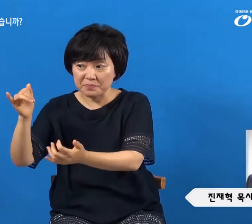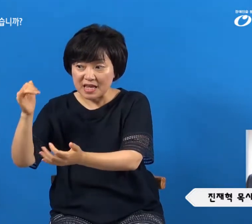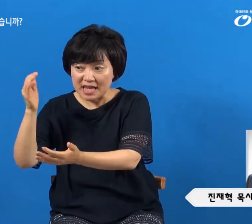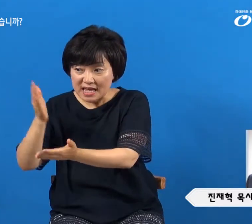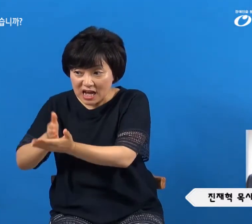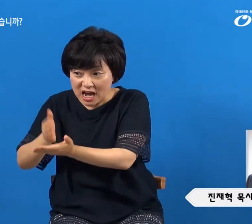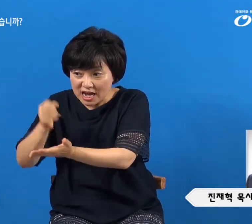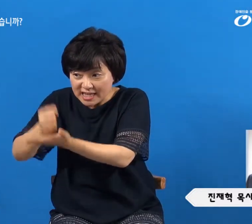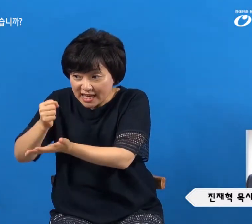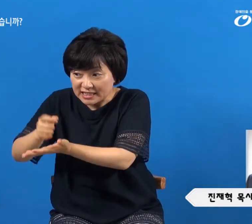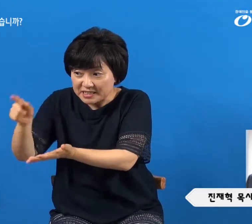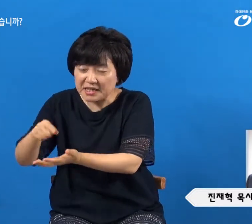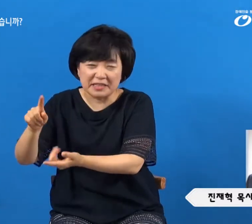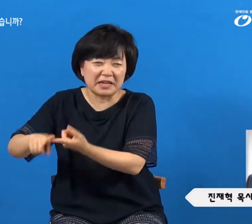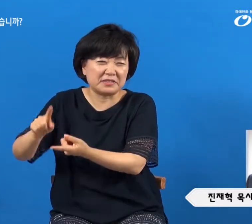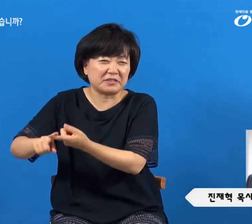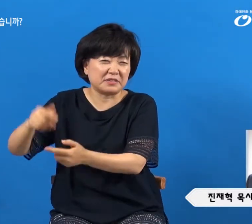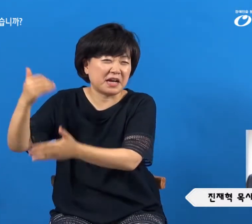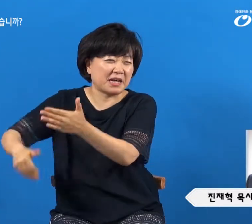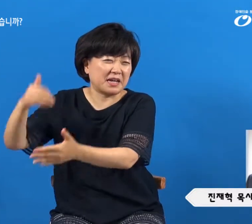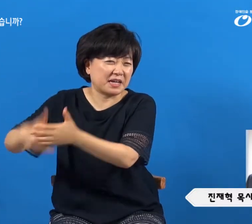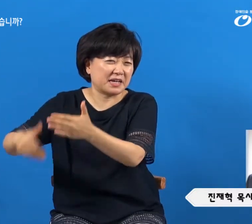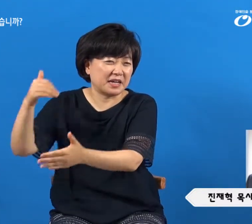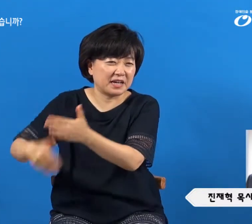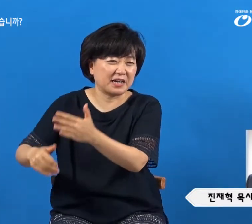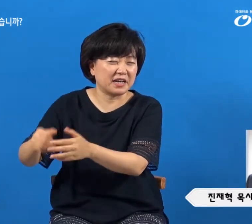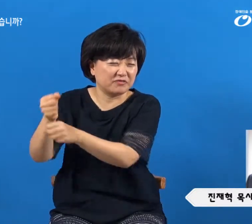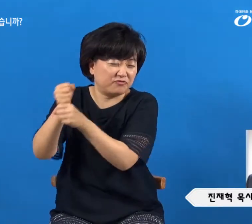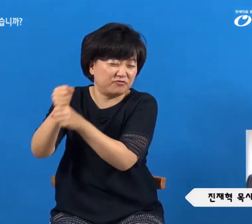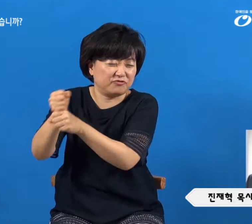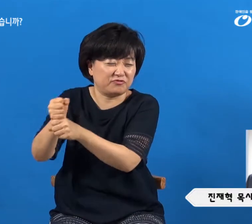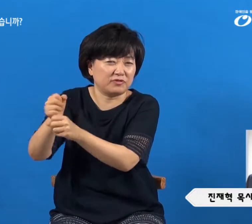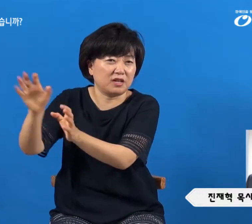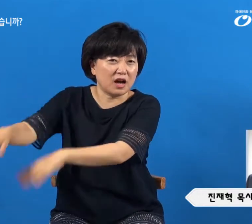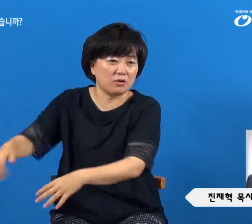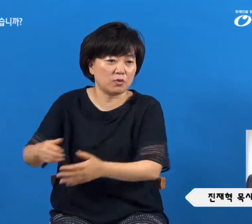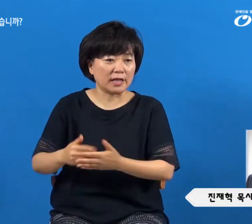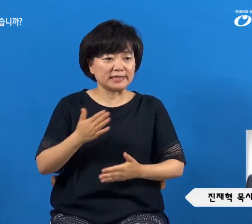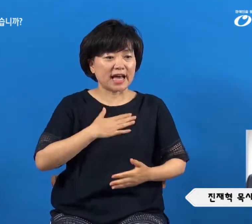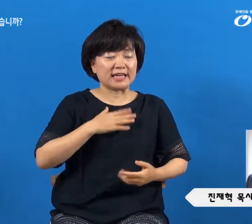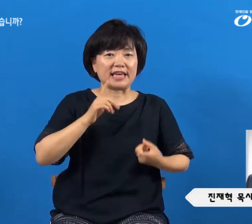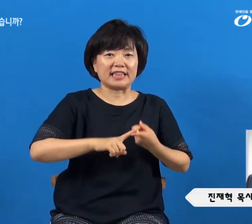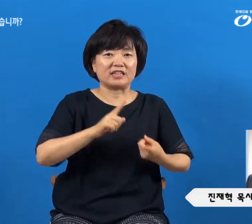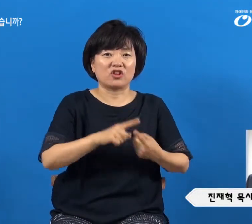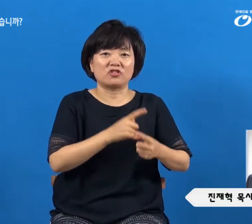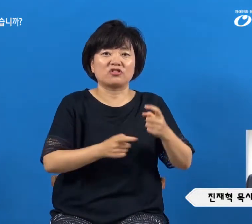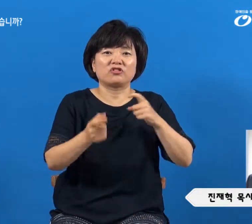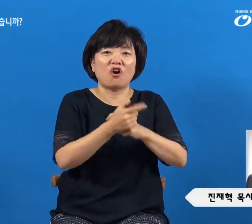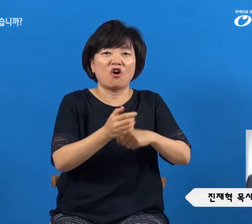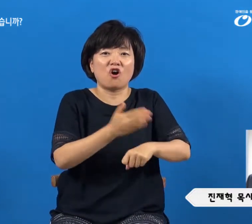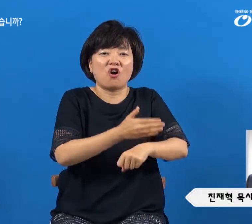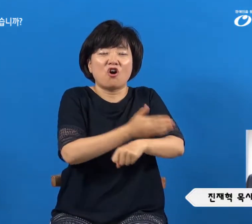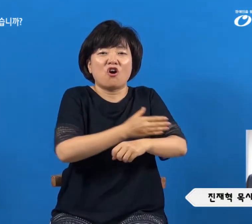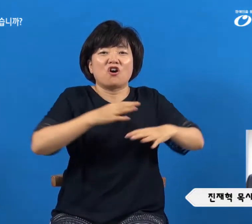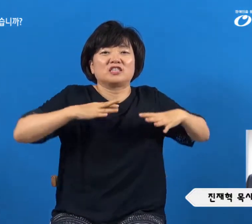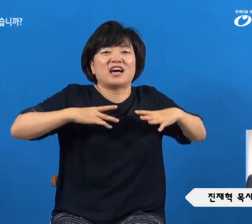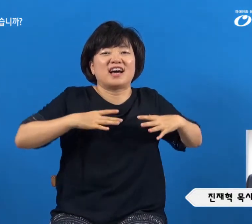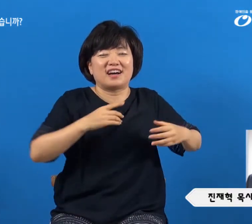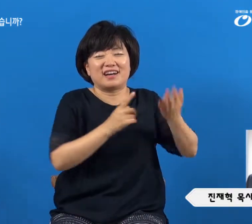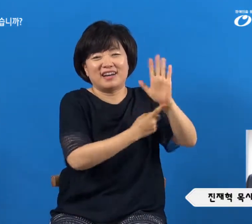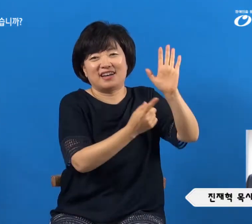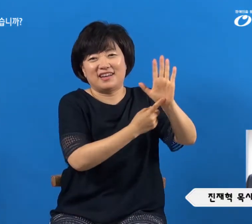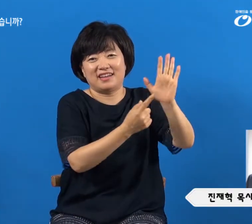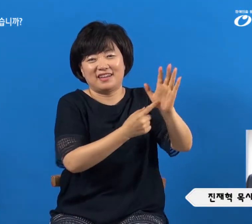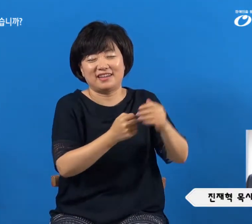조그맣게 하고, 내 이야기는 더 크고 더 멋있고 더 풍성하게 하고. 제가 가만히